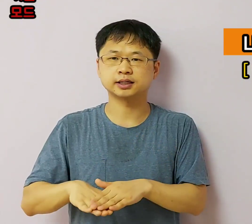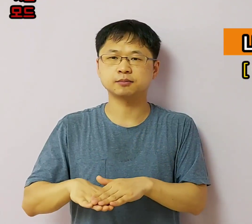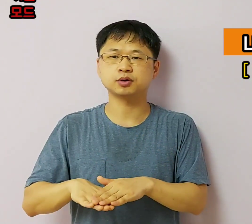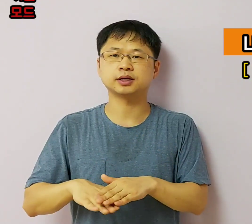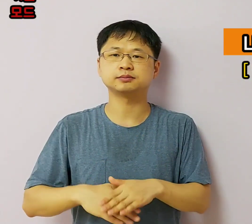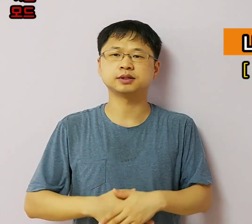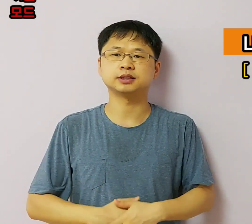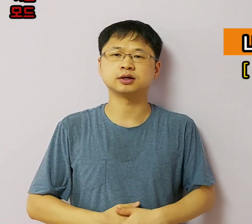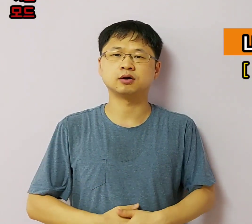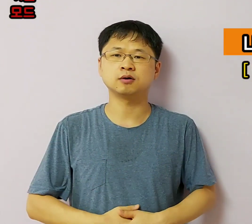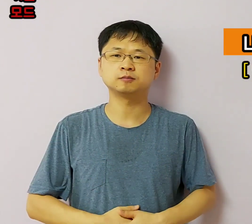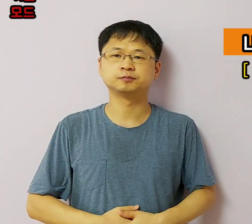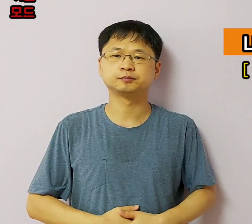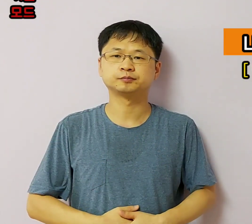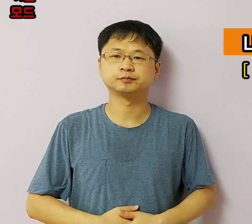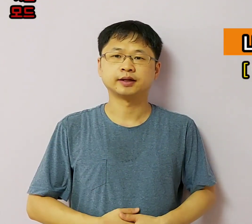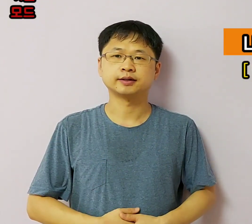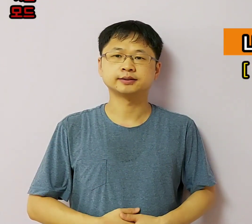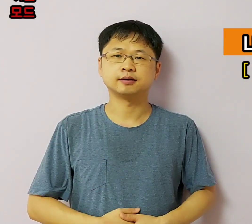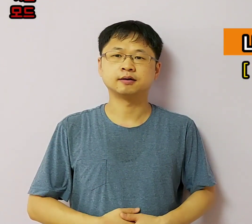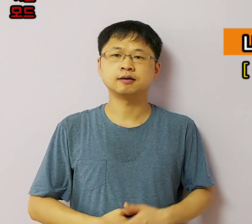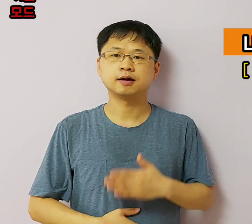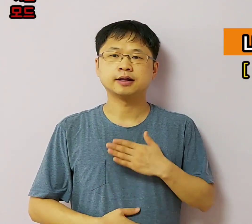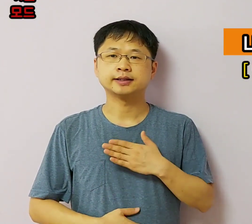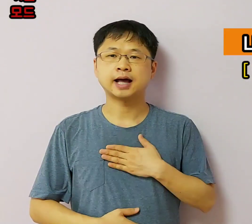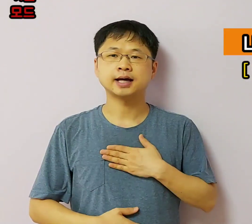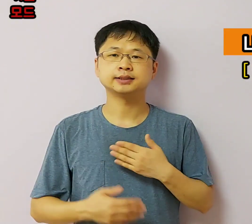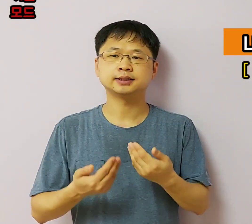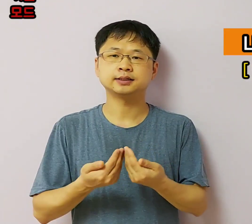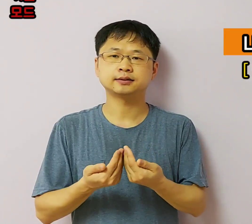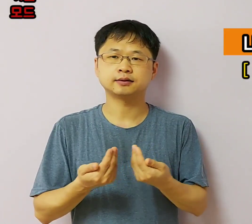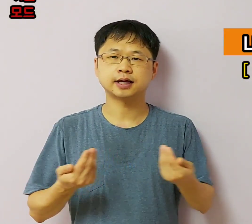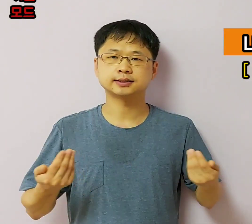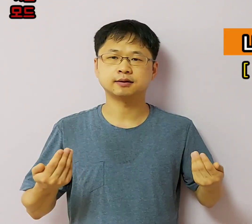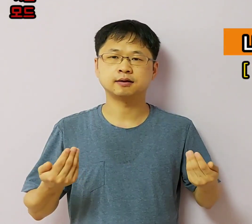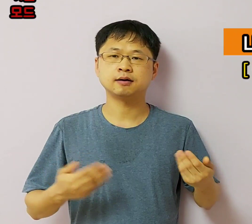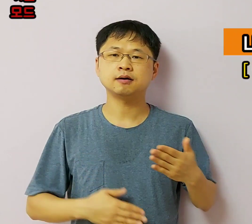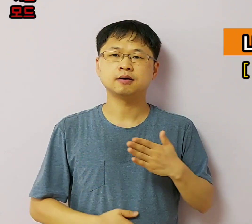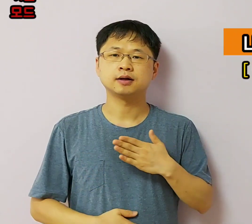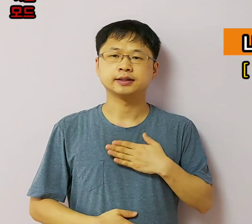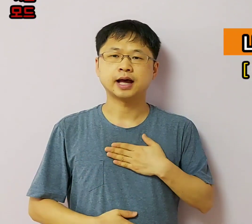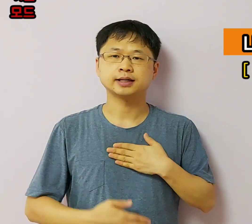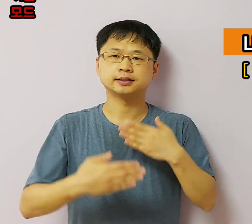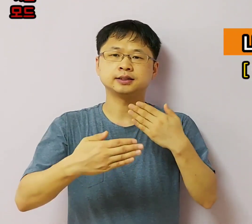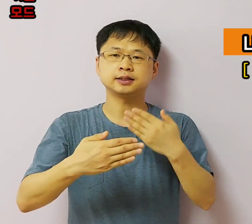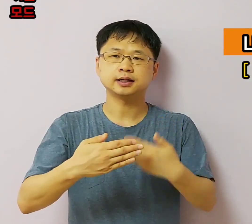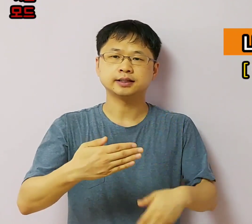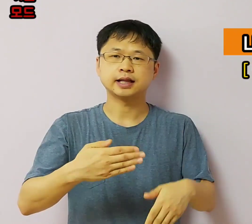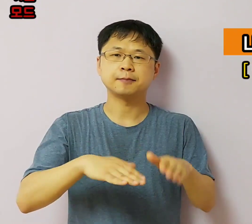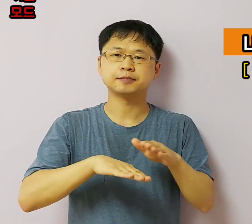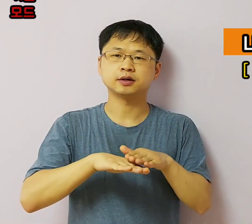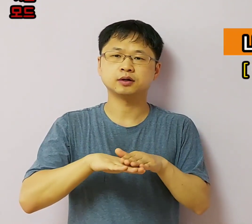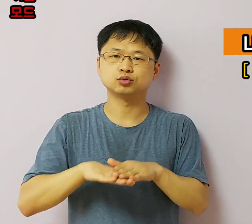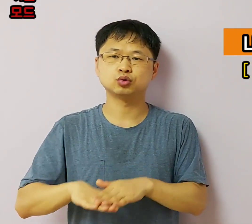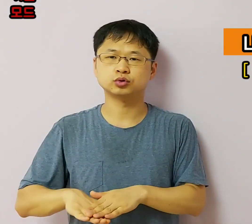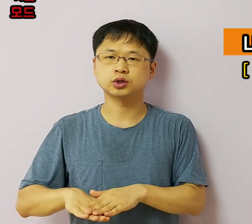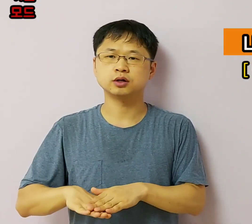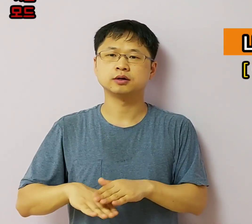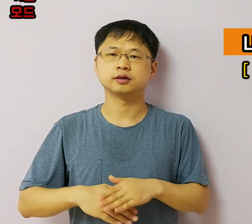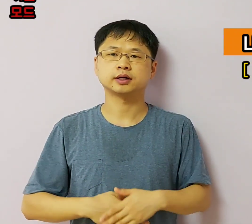이렇게 표현하시면 되죠. 네, 그래서 나를 떠나서 나를 남겨두고서